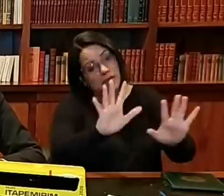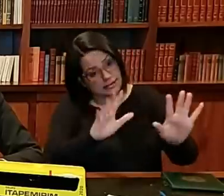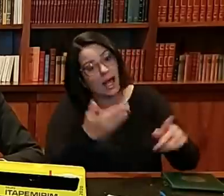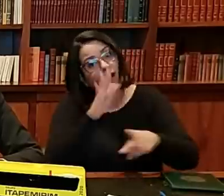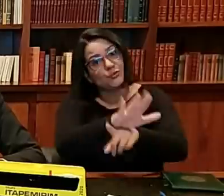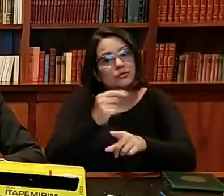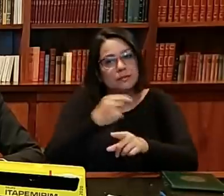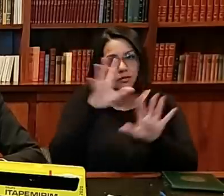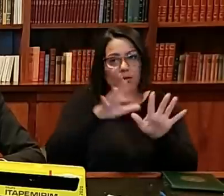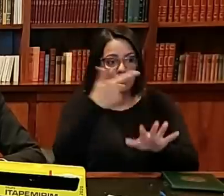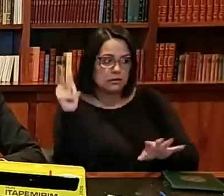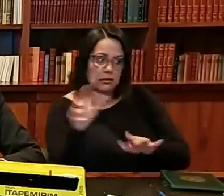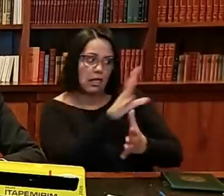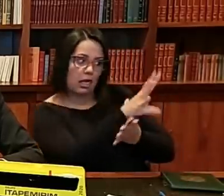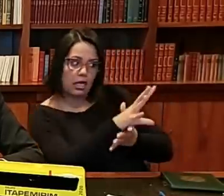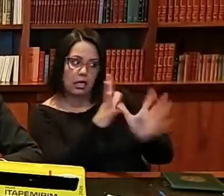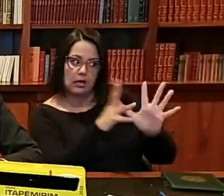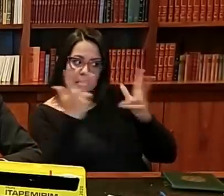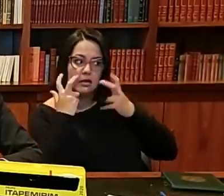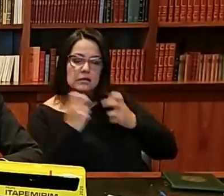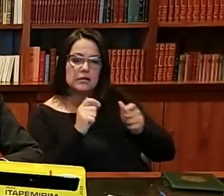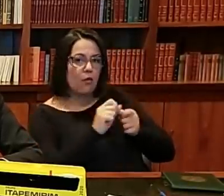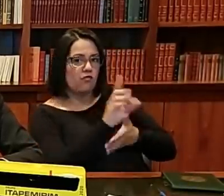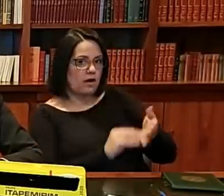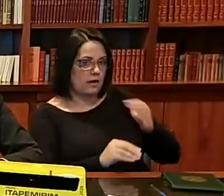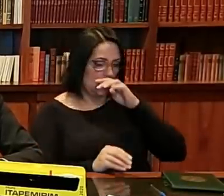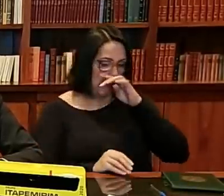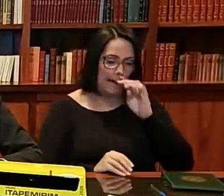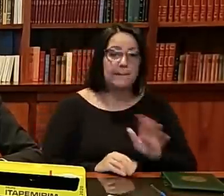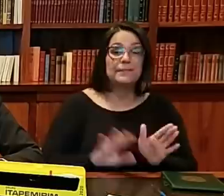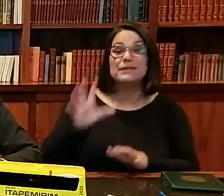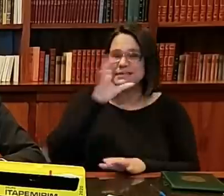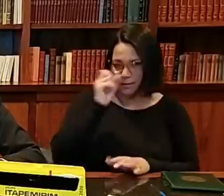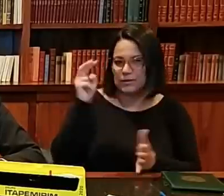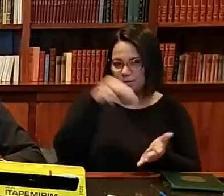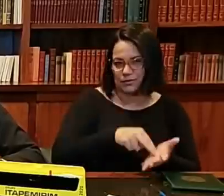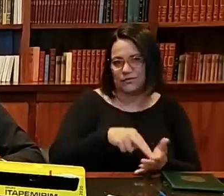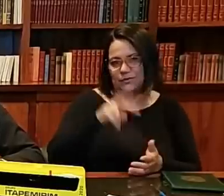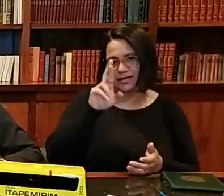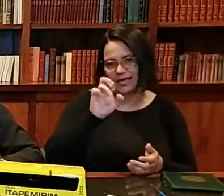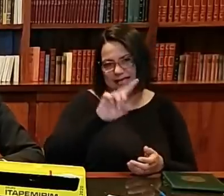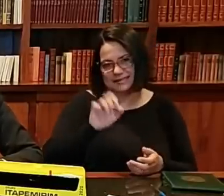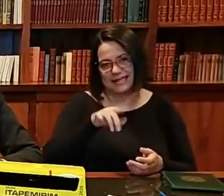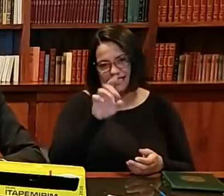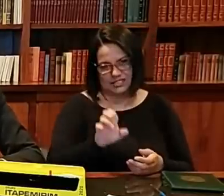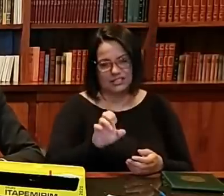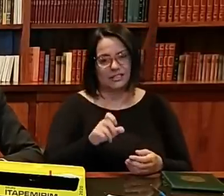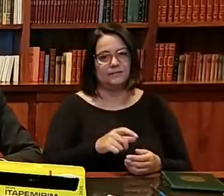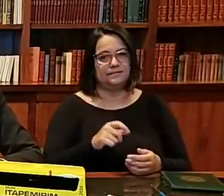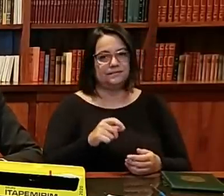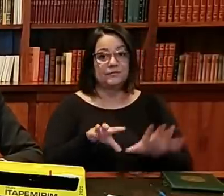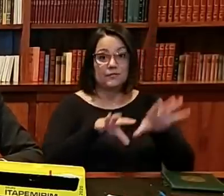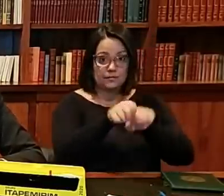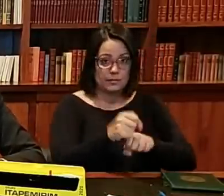a inibir. Então, sabe, tivemos resenha, espadinha, daí uma coisa virou rotina, já que é helicóptero, né? Aproveitando